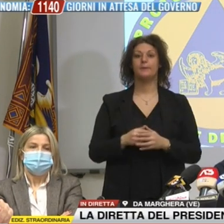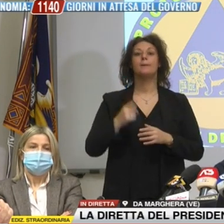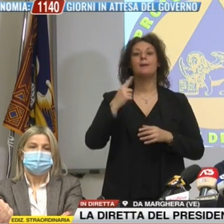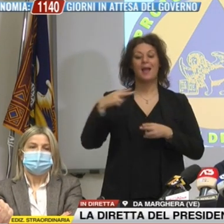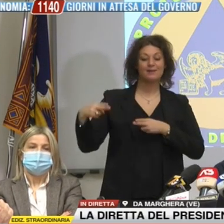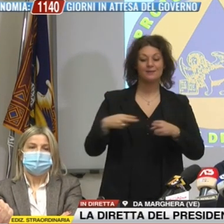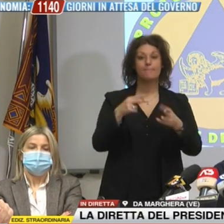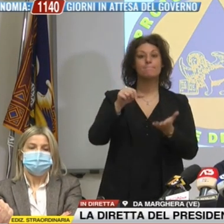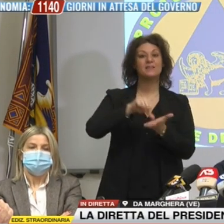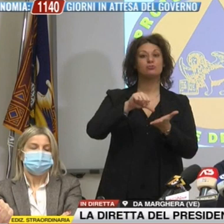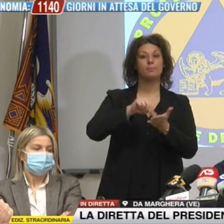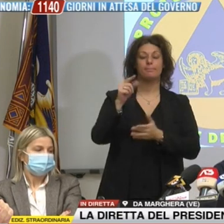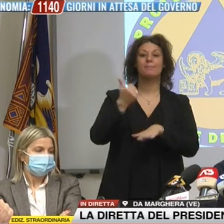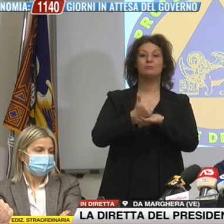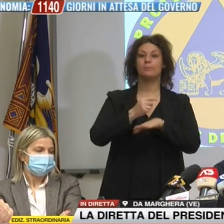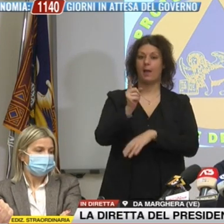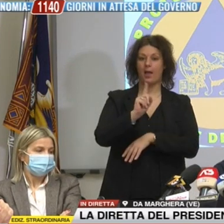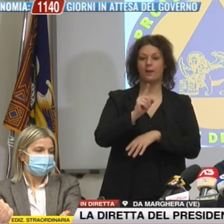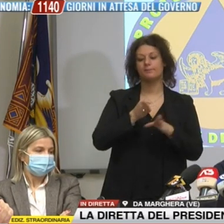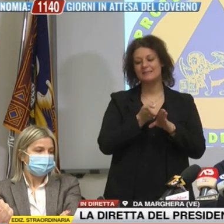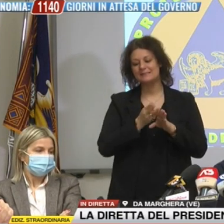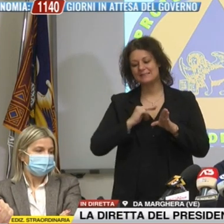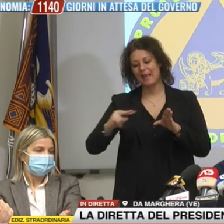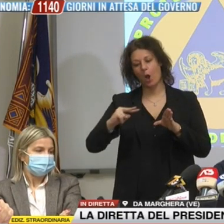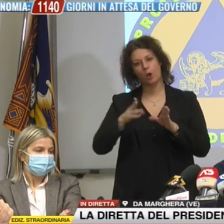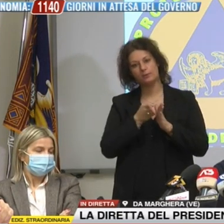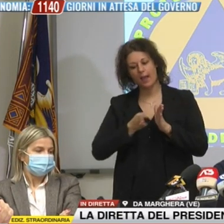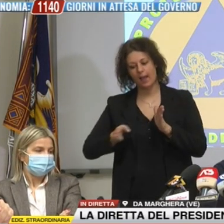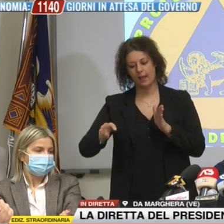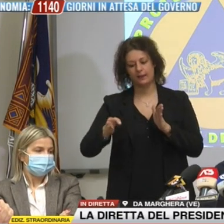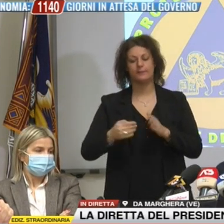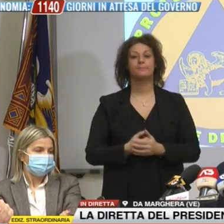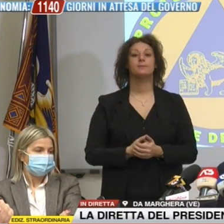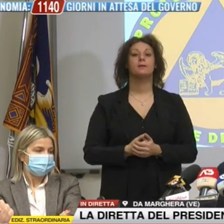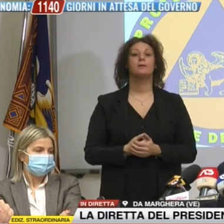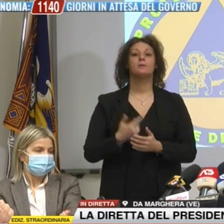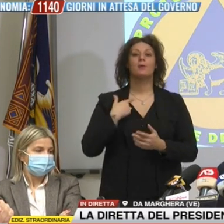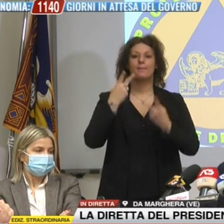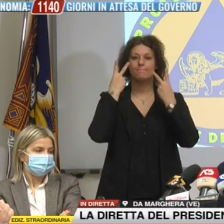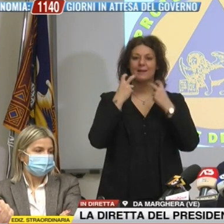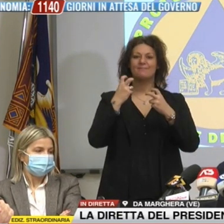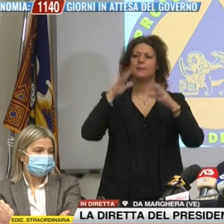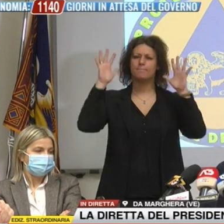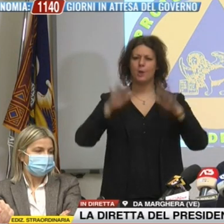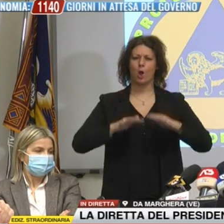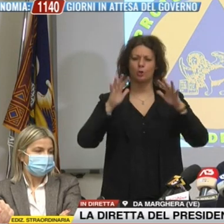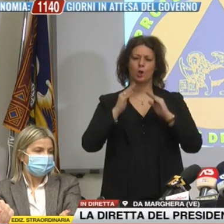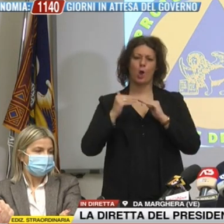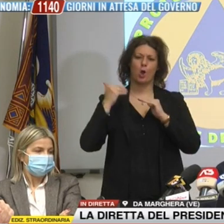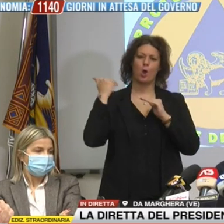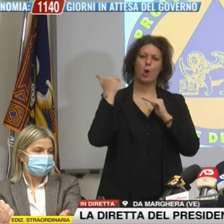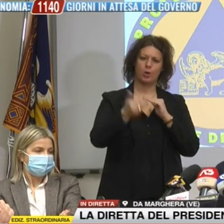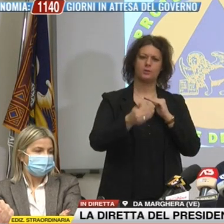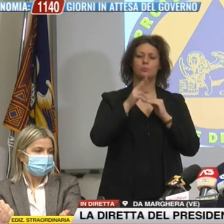Avevamo previsto oltre 200 mm di pioggia nelle prime 24 ore, così è stato, poi magari vi do i dati più